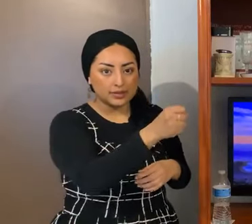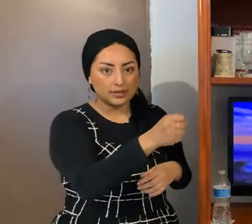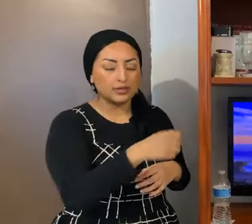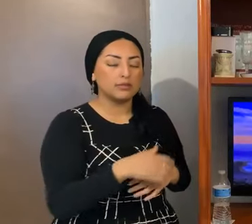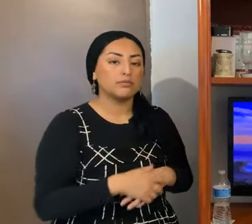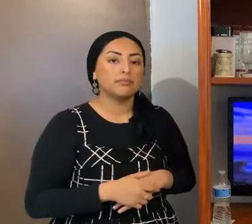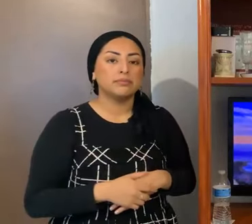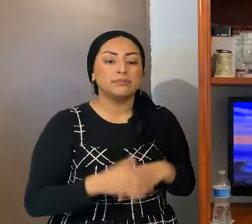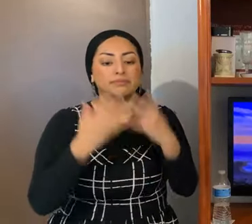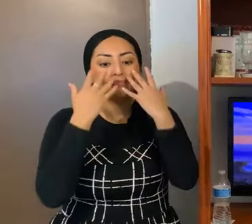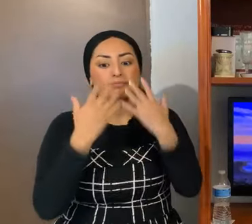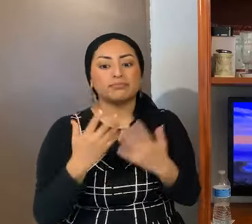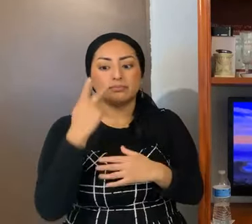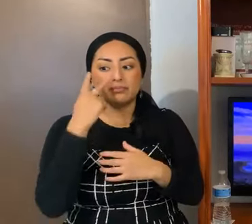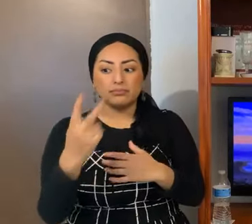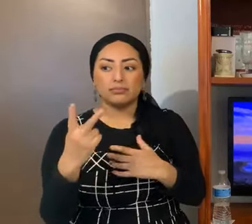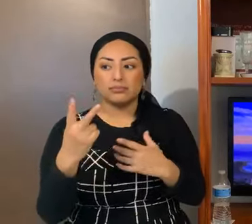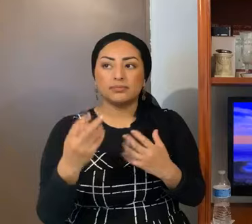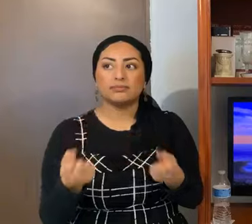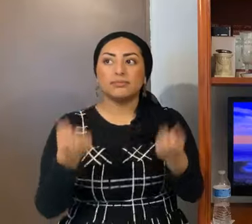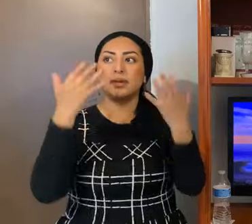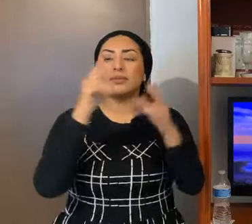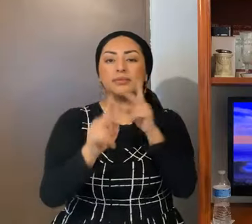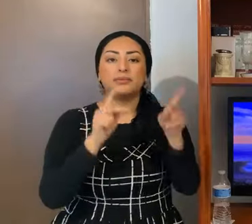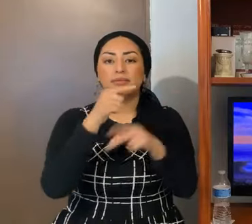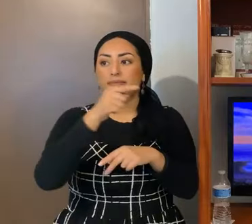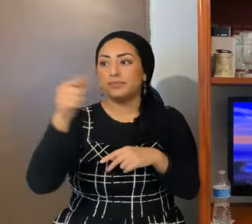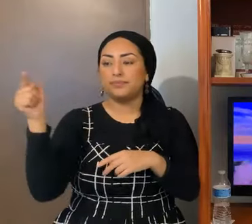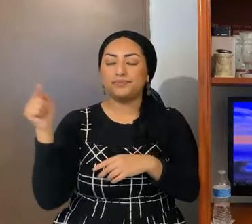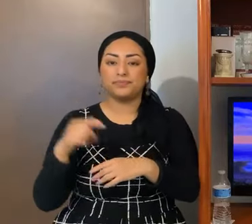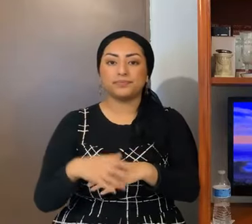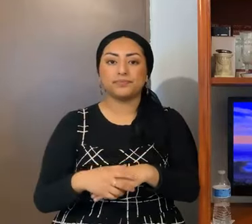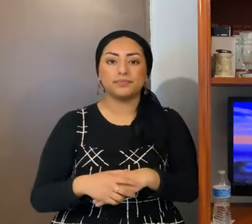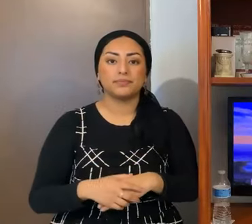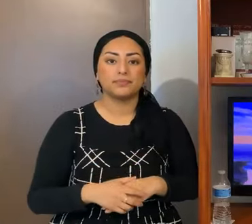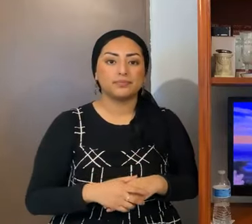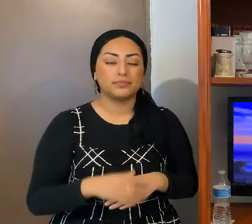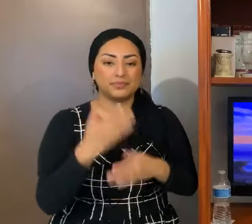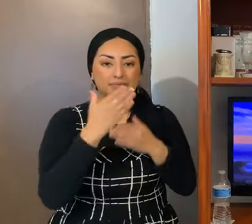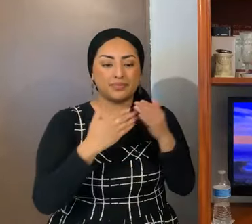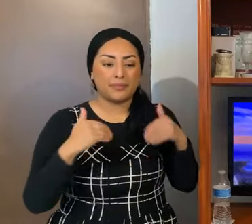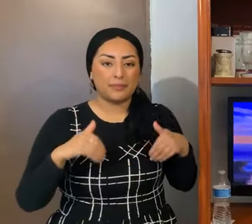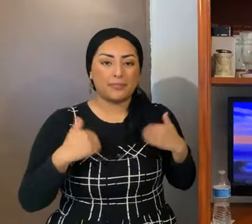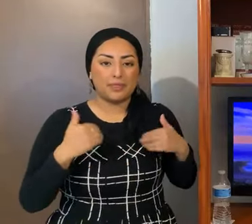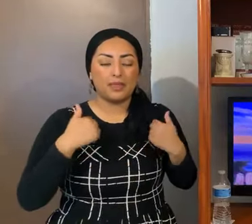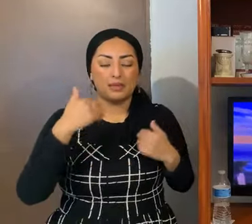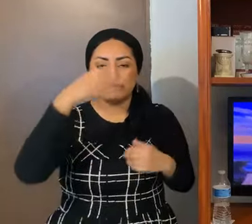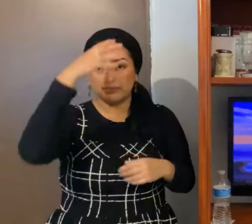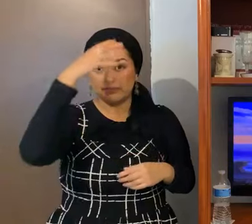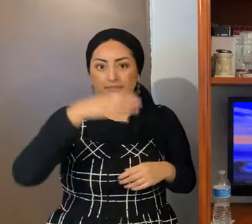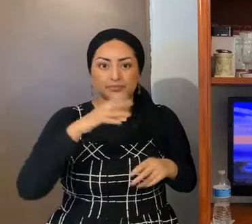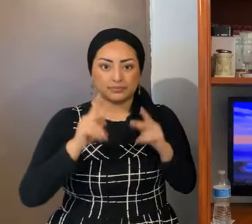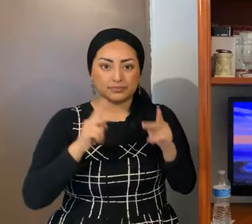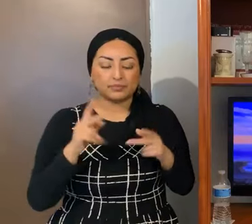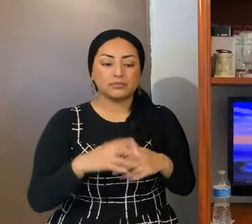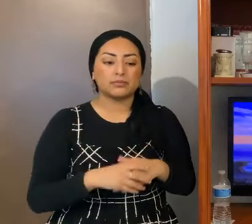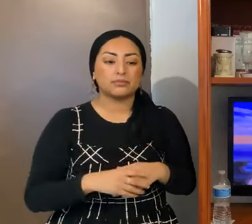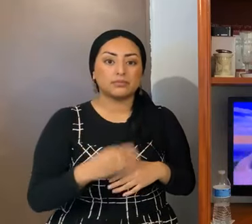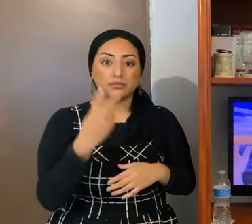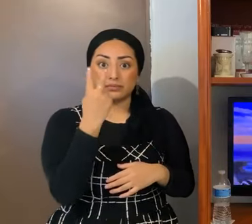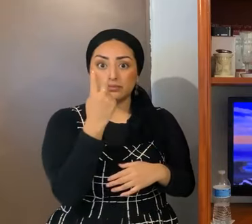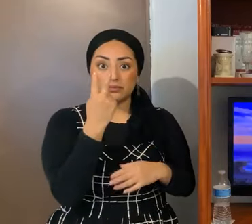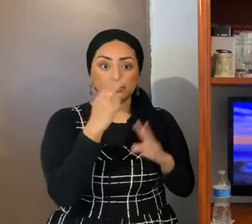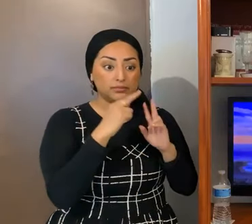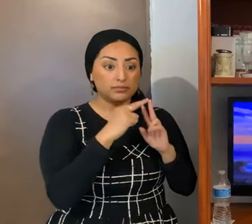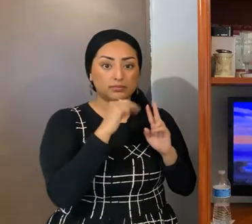muchísimo entre muchas personas. Están hasta en los adolescentes, hasta en los jóvenes. Están dos